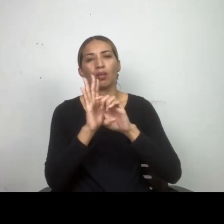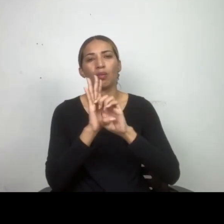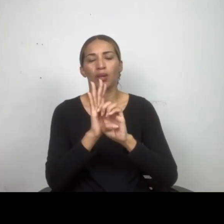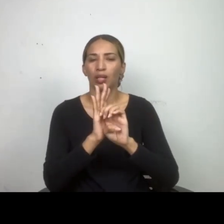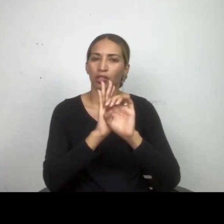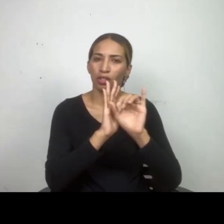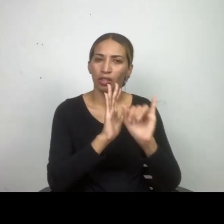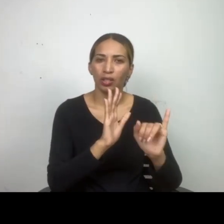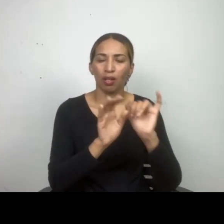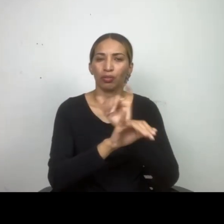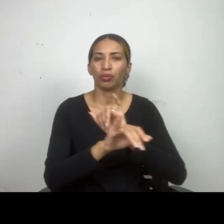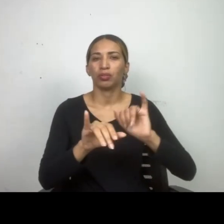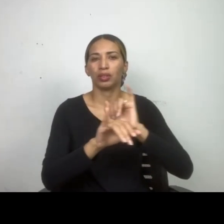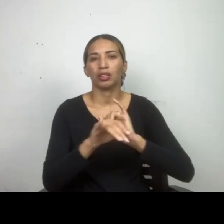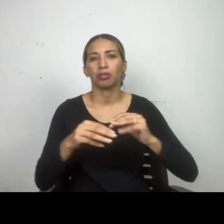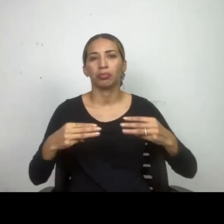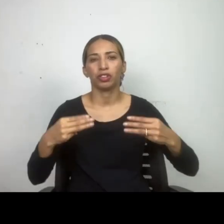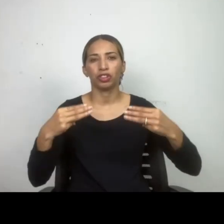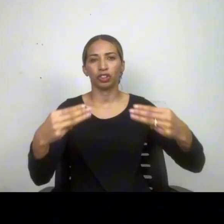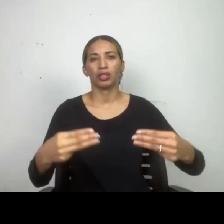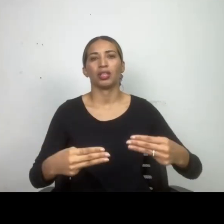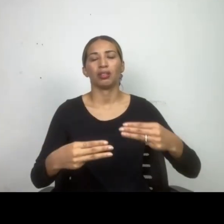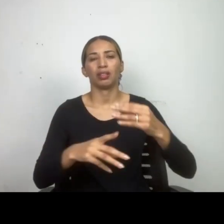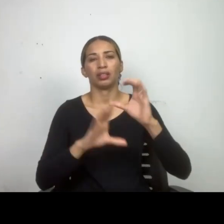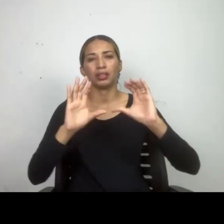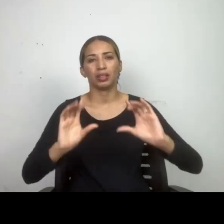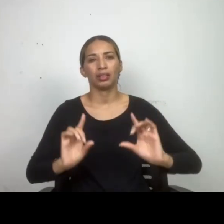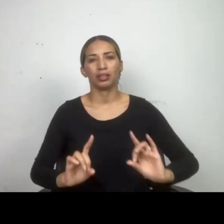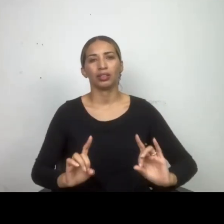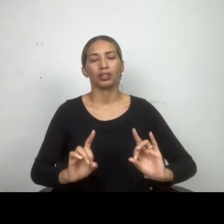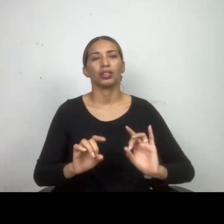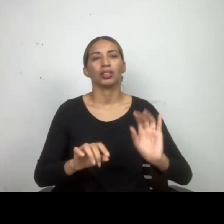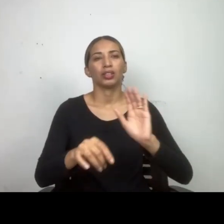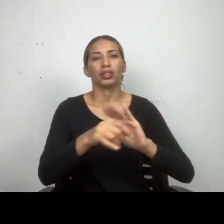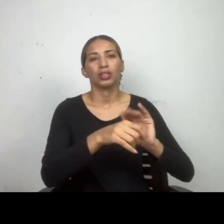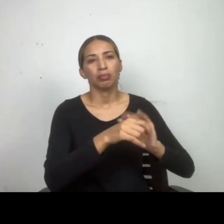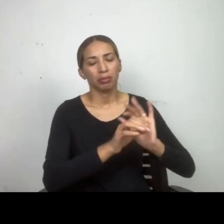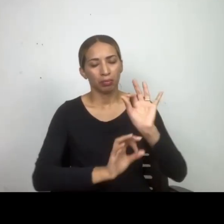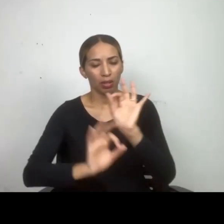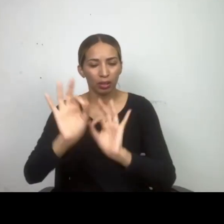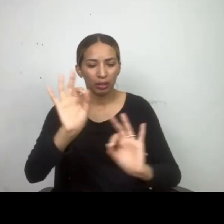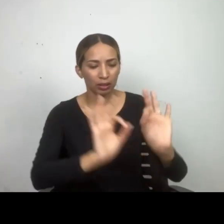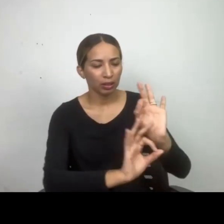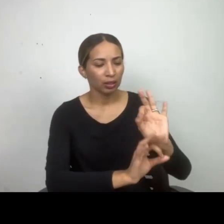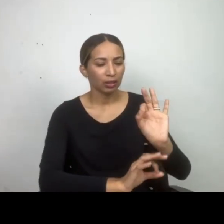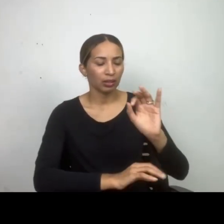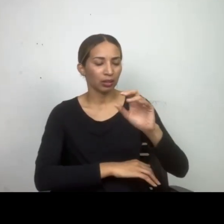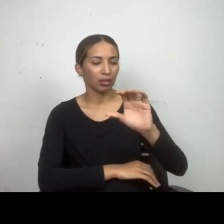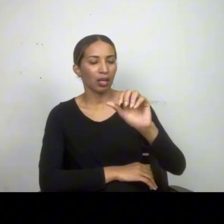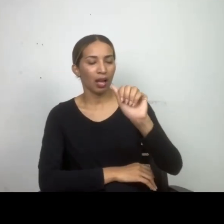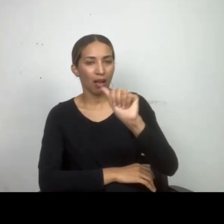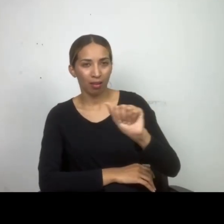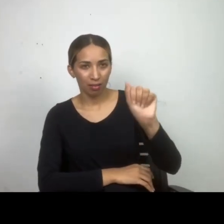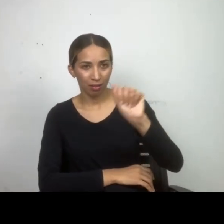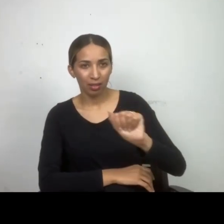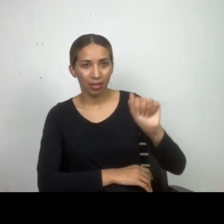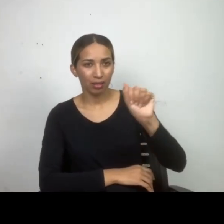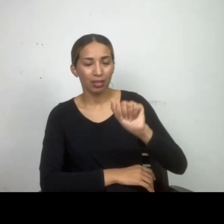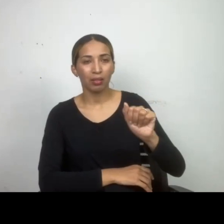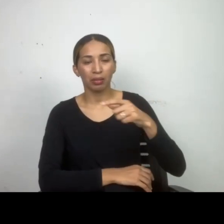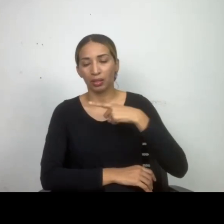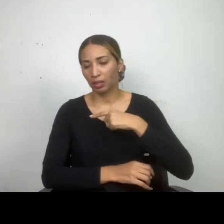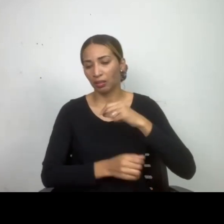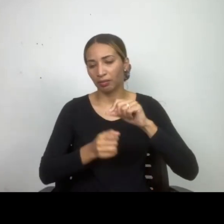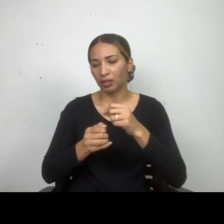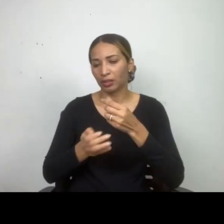da Cidadania, né, visando a seleção e organização da sociedade civil que prestava atendimento como hospital psiquiátrico, para